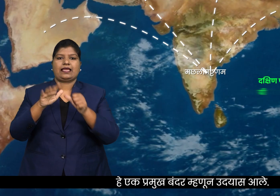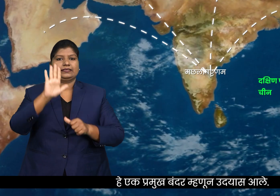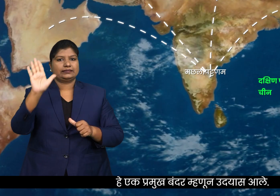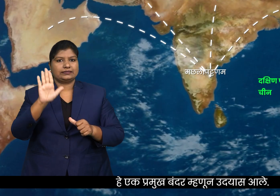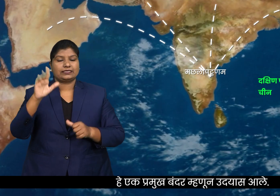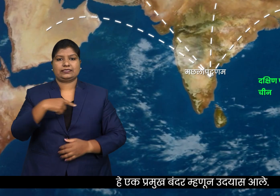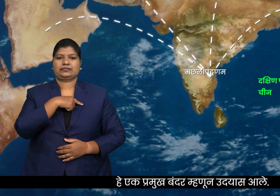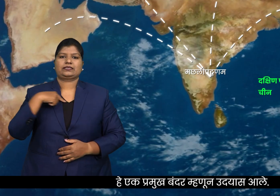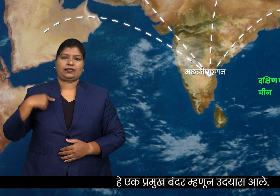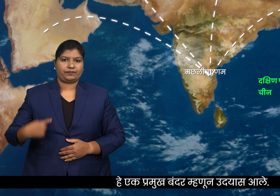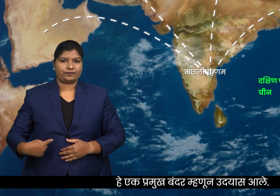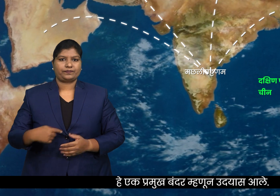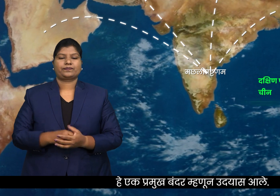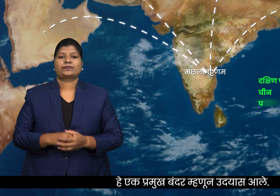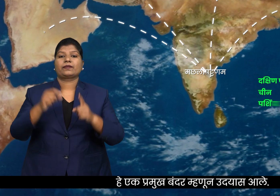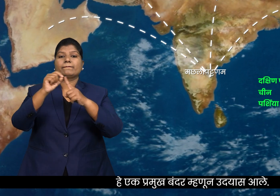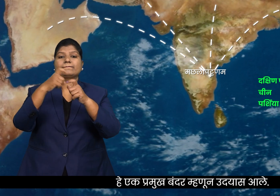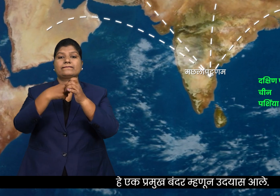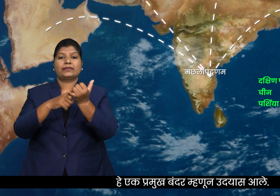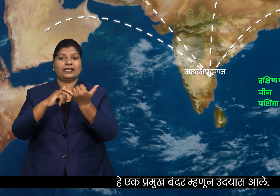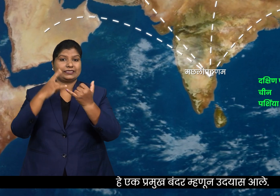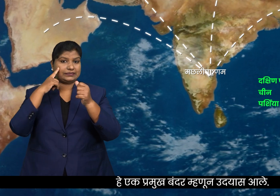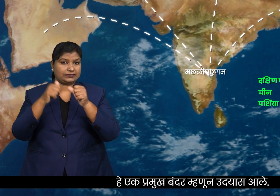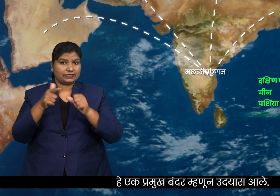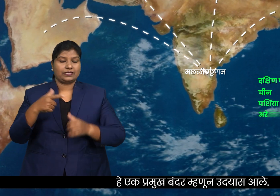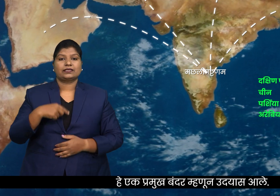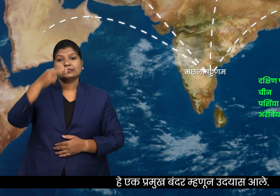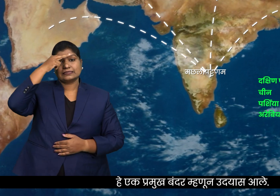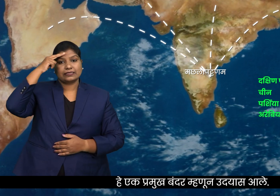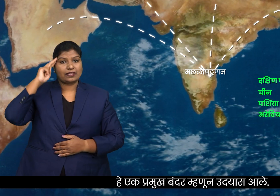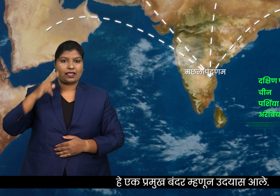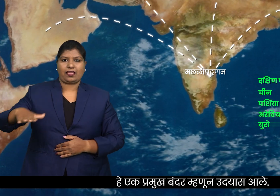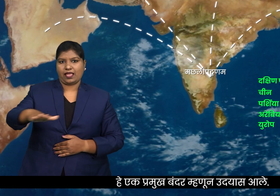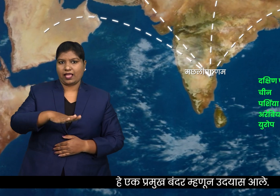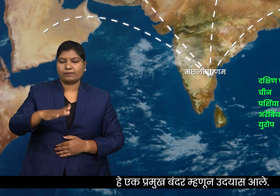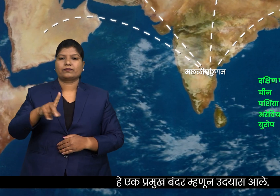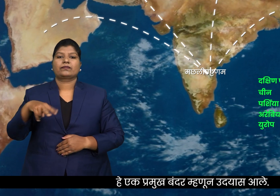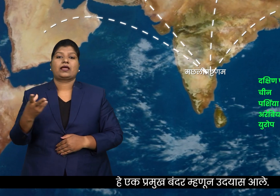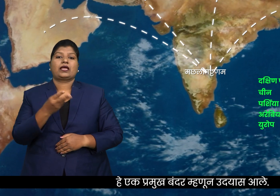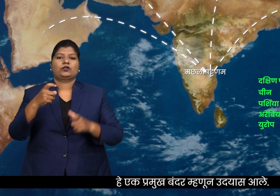हे एक प्रमुख बंदर म्हणून उदयास आले.